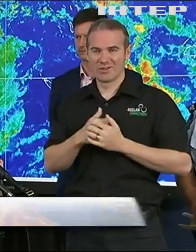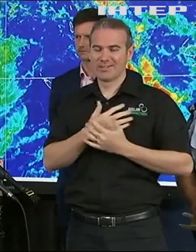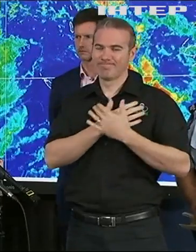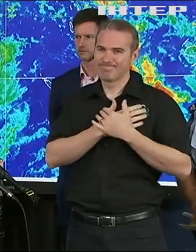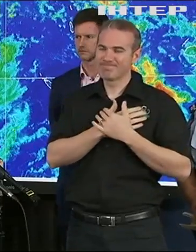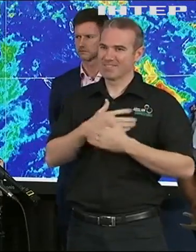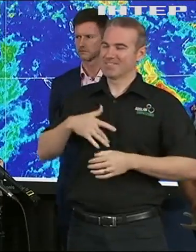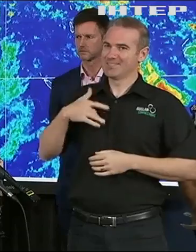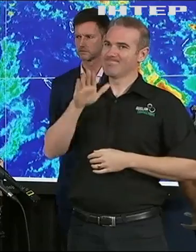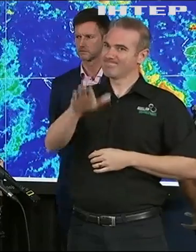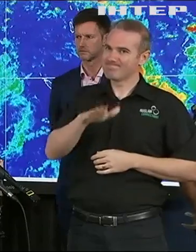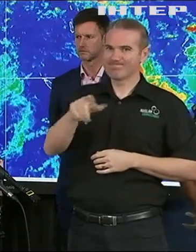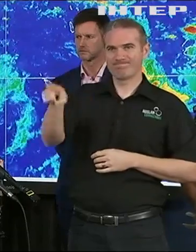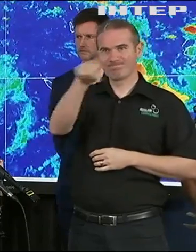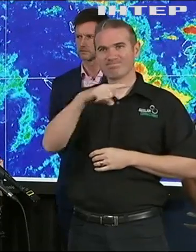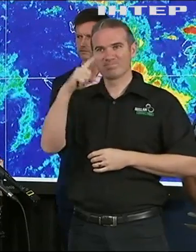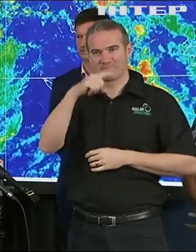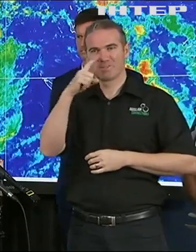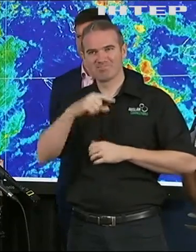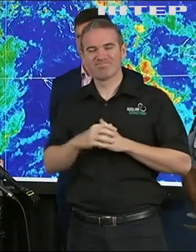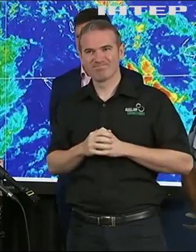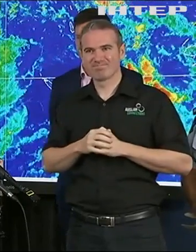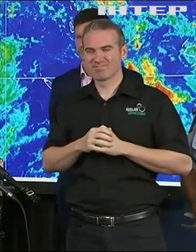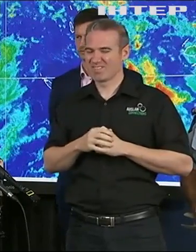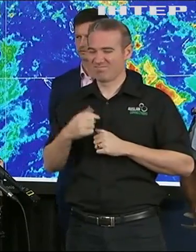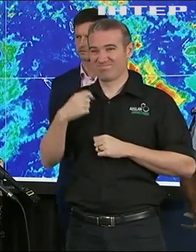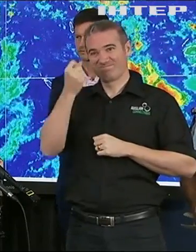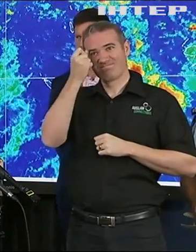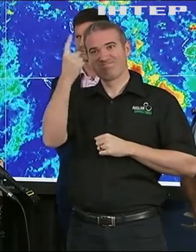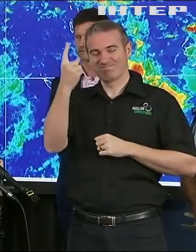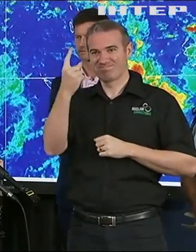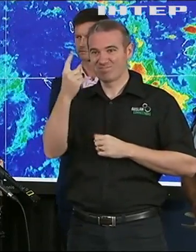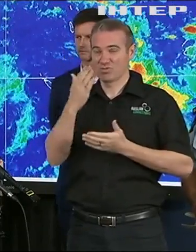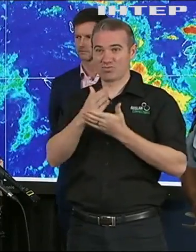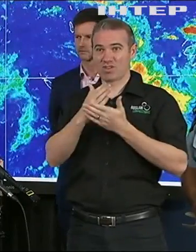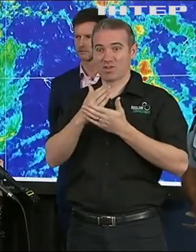уламки. Наше головне завдання зараз – потурбуватися про сім'ї, які постраждали від жахливого шторму.